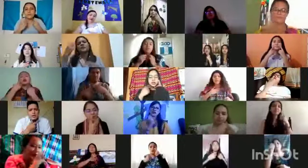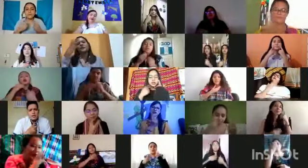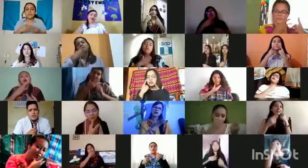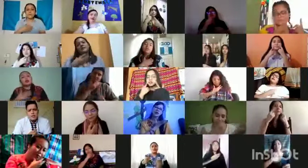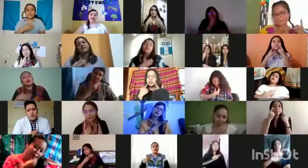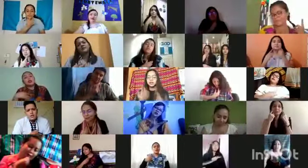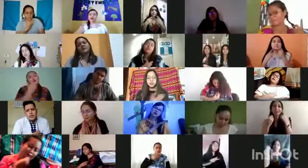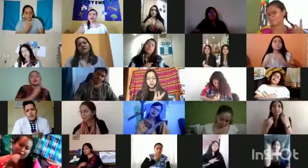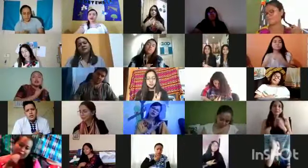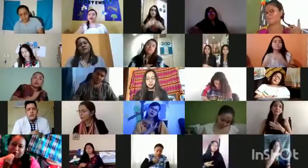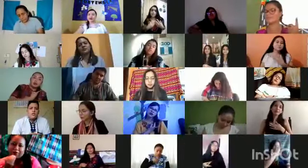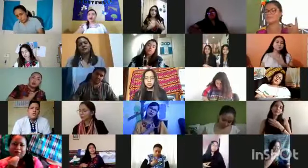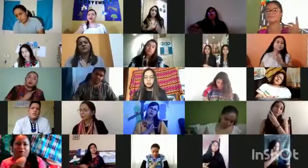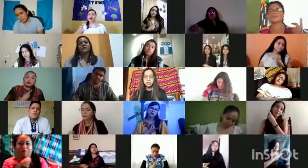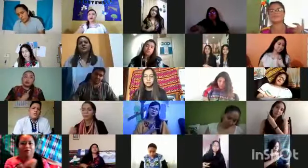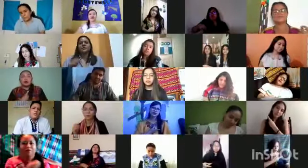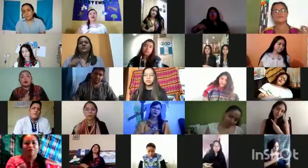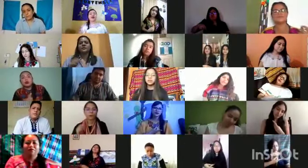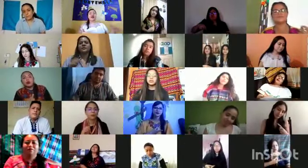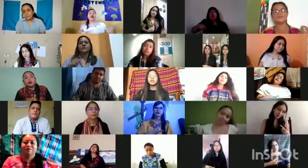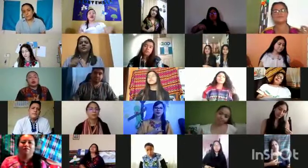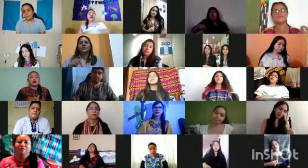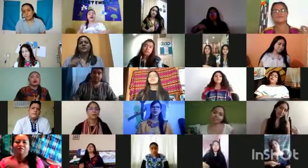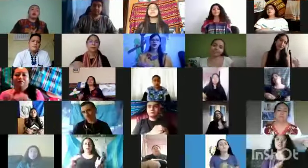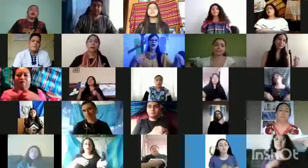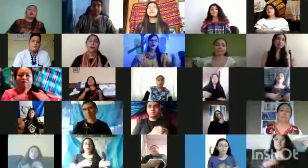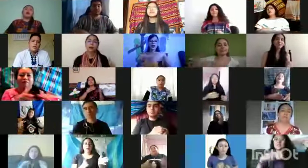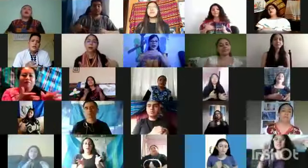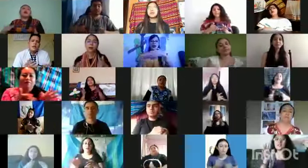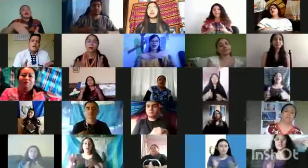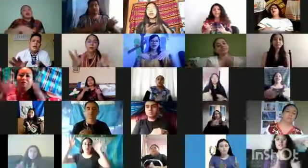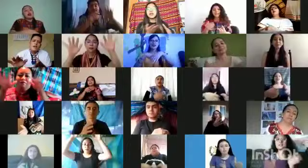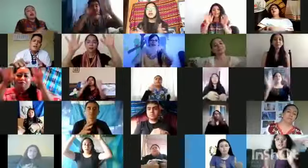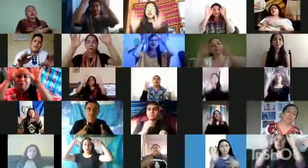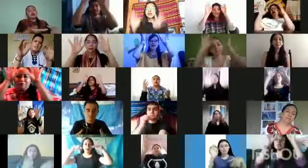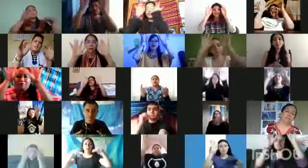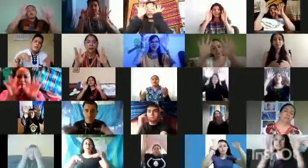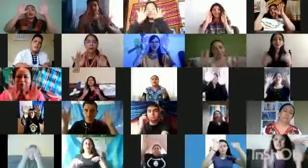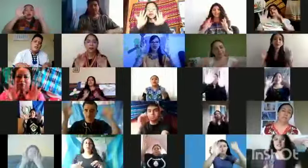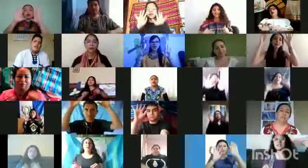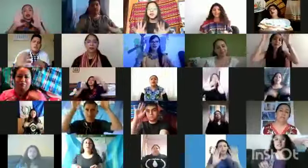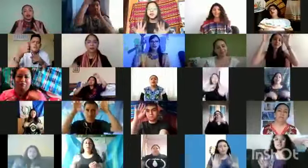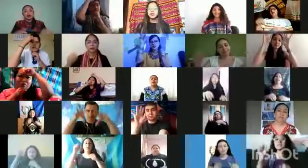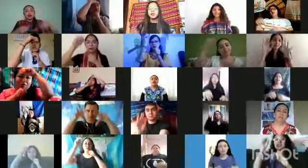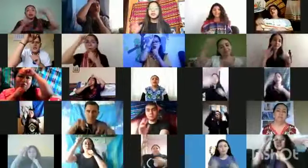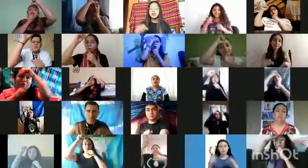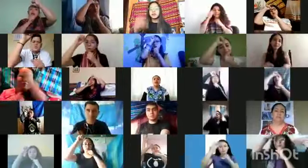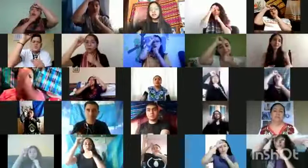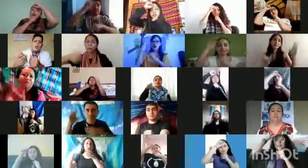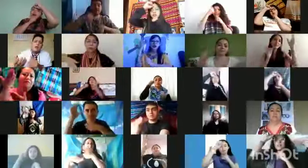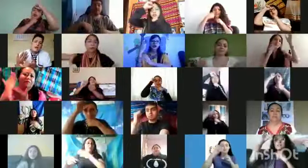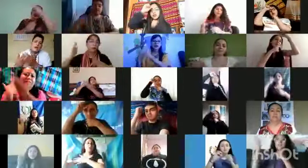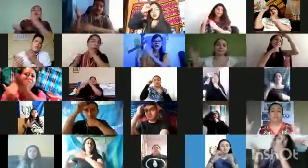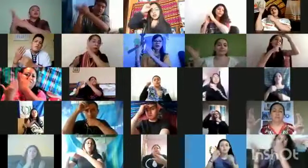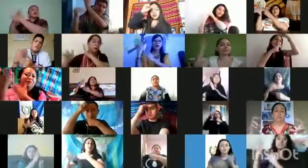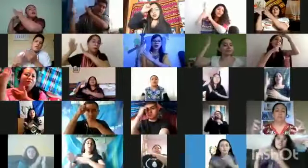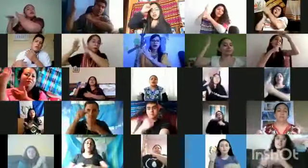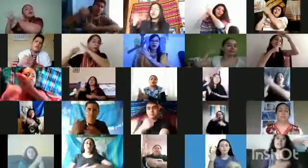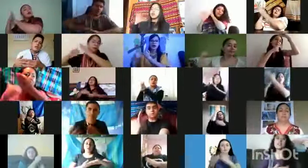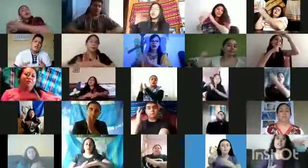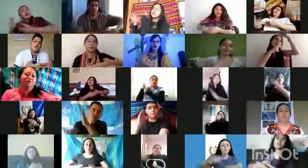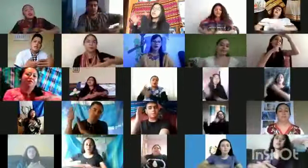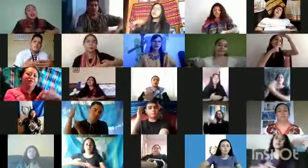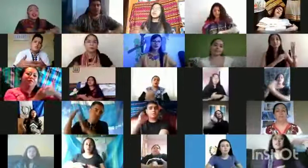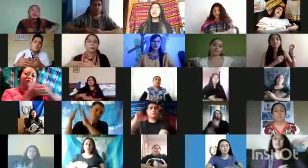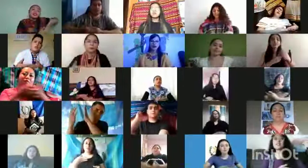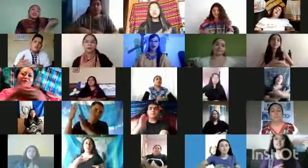desilusión Calles bañadas de luna que fueron la